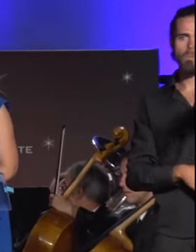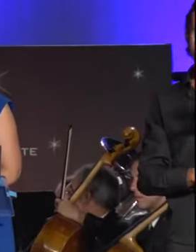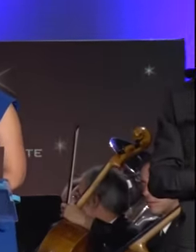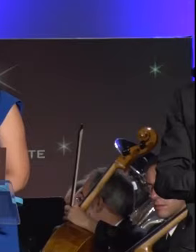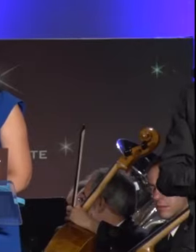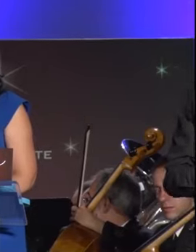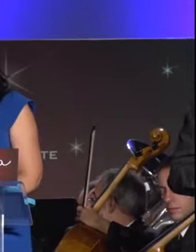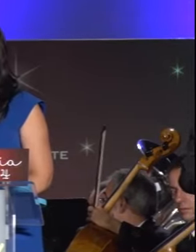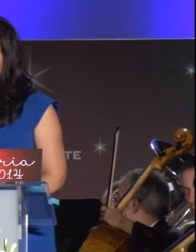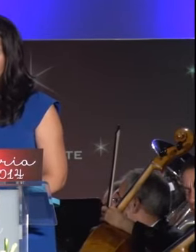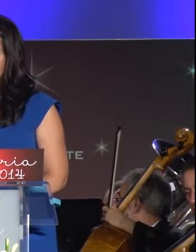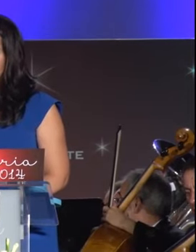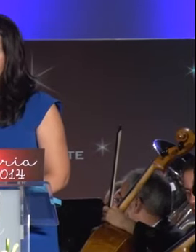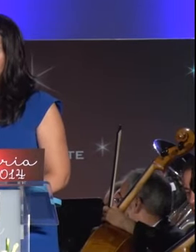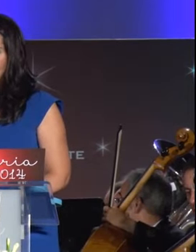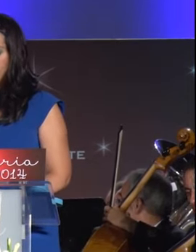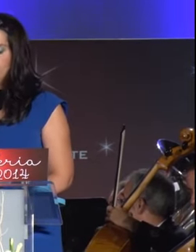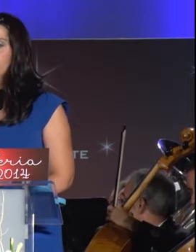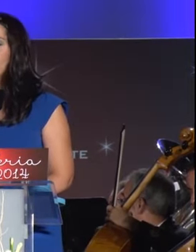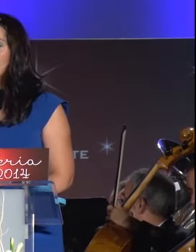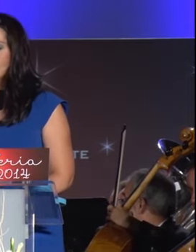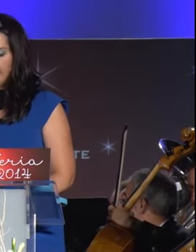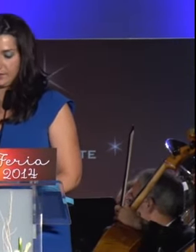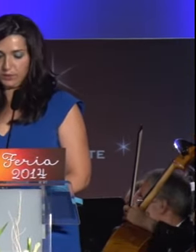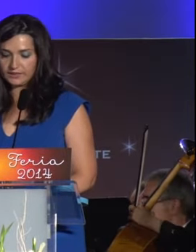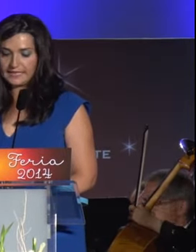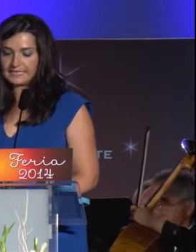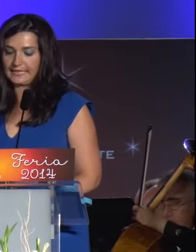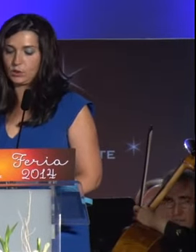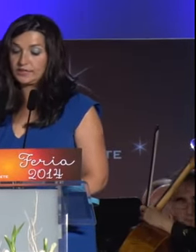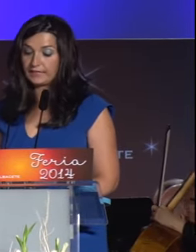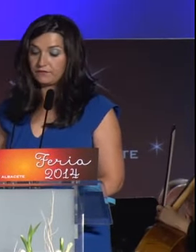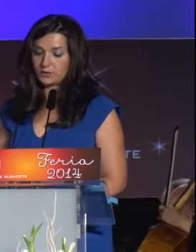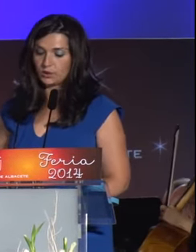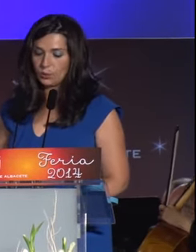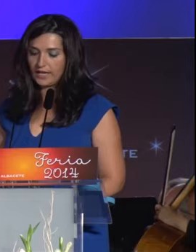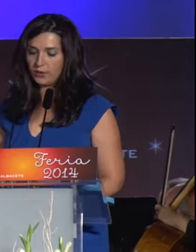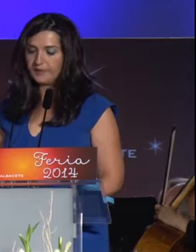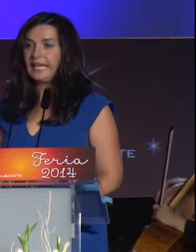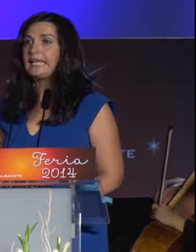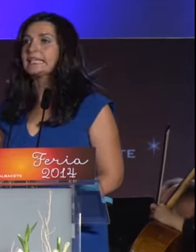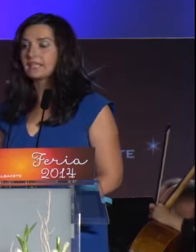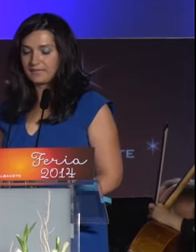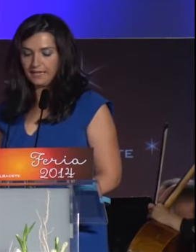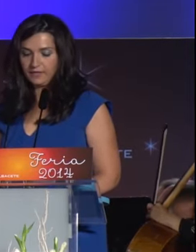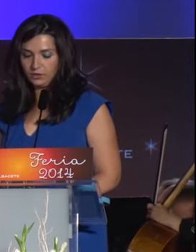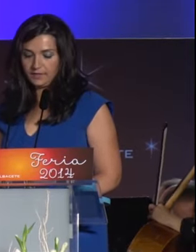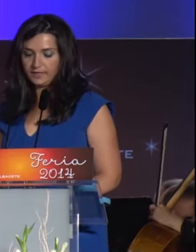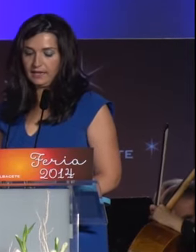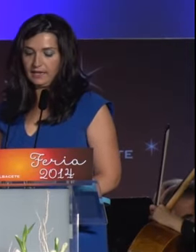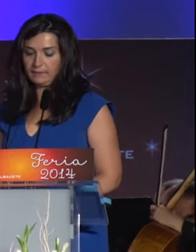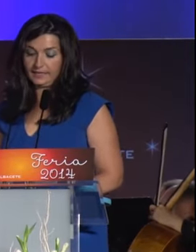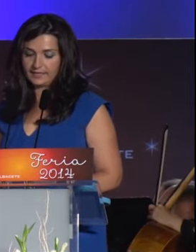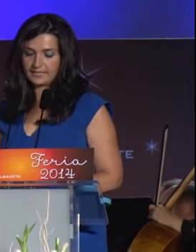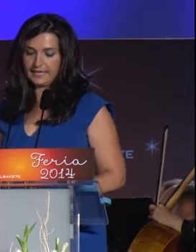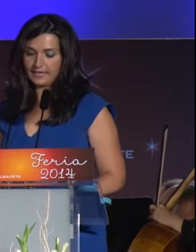ya el acta de la reunión de la Comisión de Feria de Educación, Cultura y Deportes, que contiene el fallo del jurado y determinará el nombre